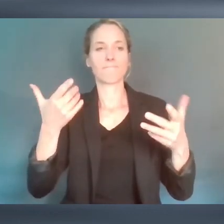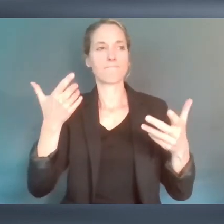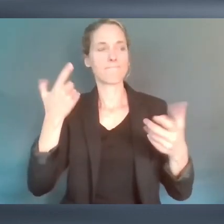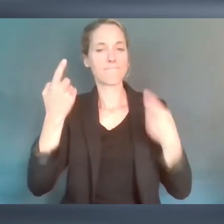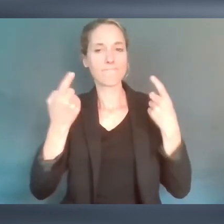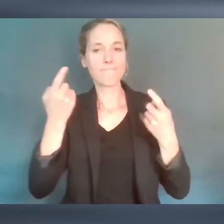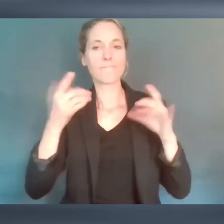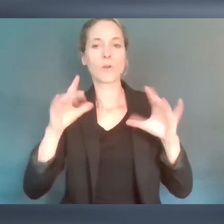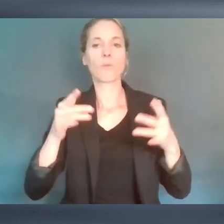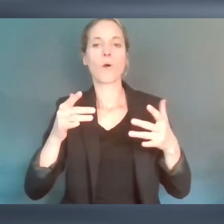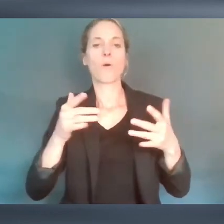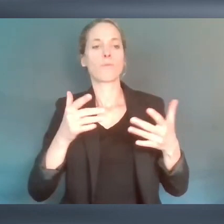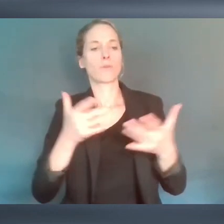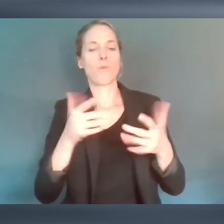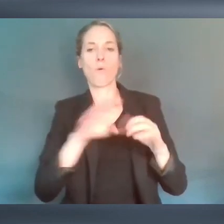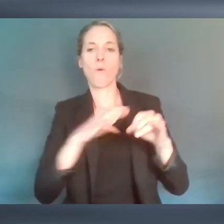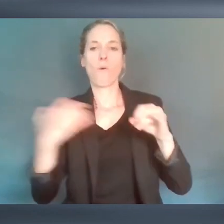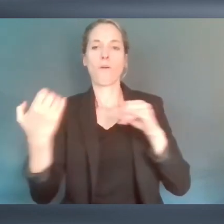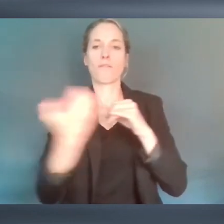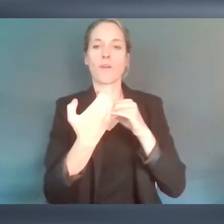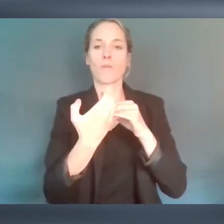c'est-à-dire améliorer l'environnement.